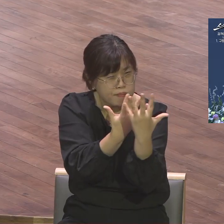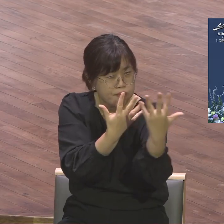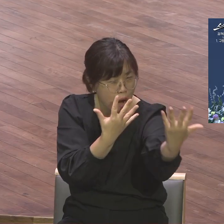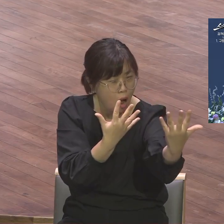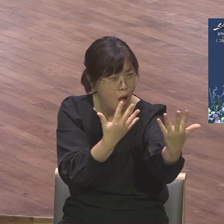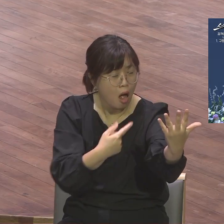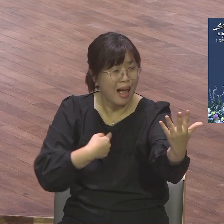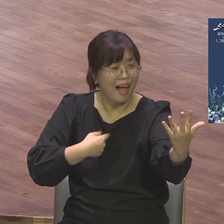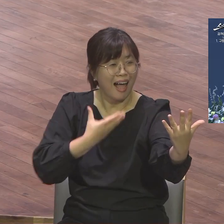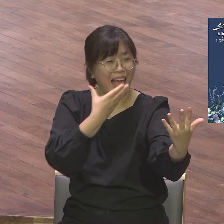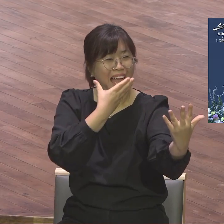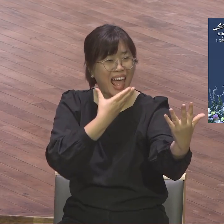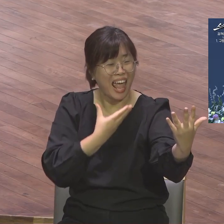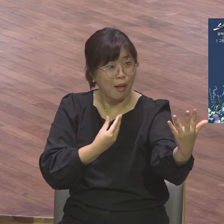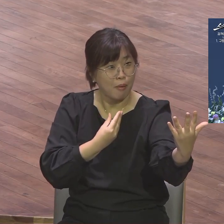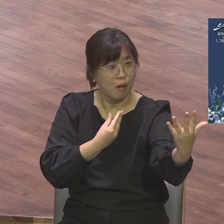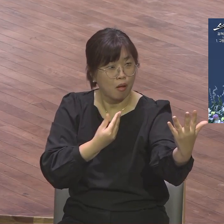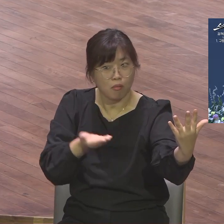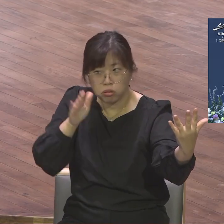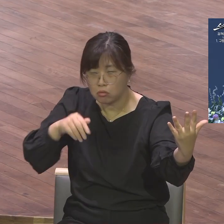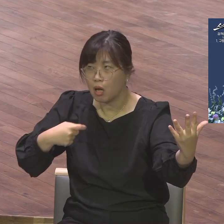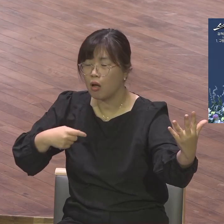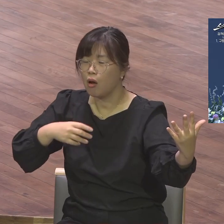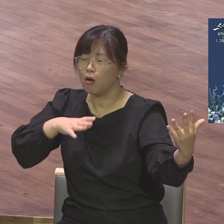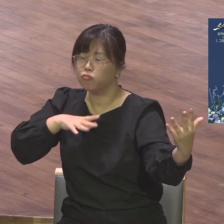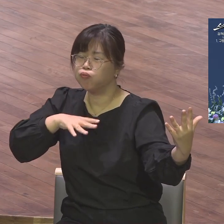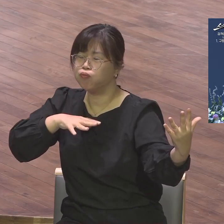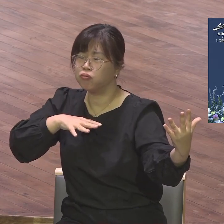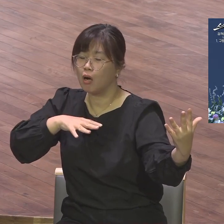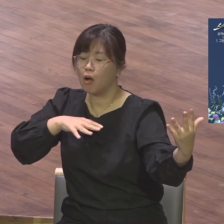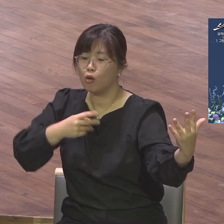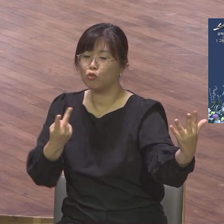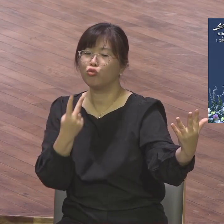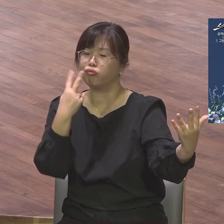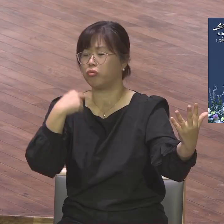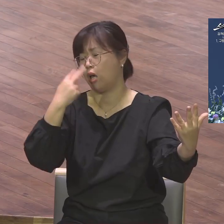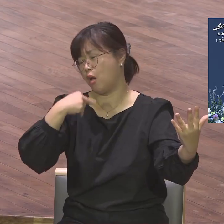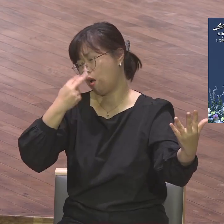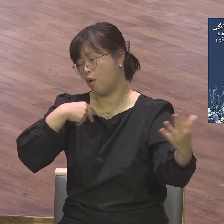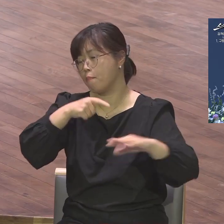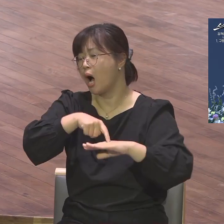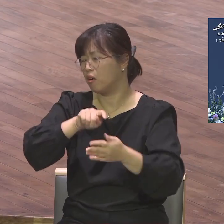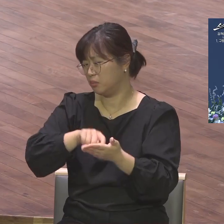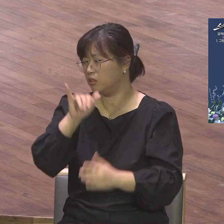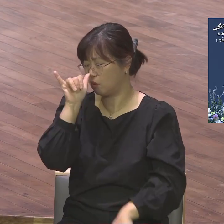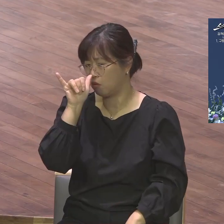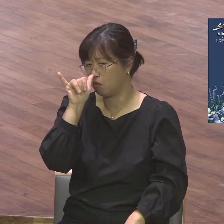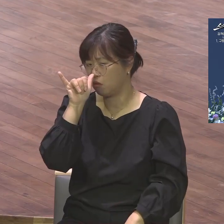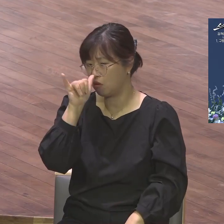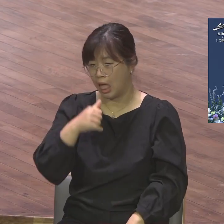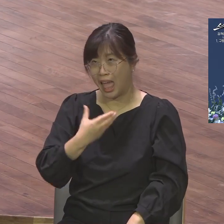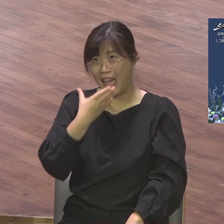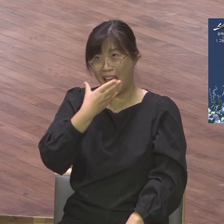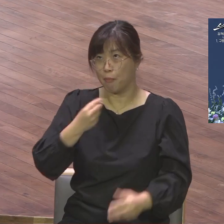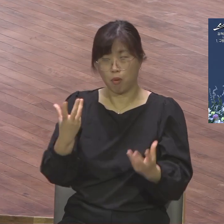그래요. 지금 요 정치인들, 이 재벌들 얼마나 불안하게 사는지 아세요?